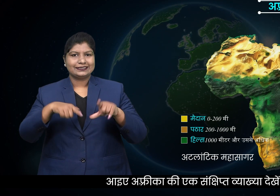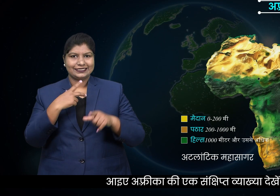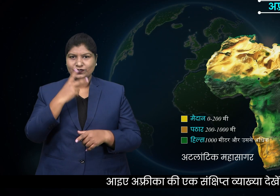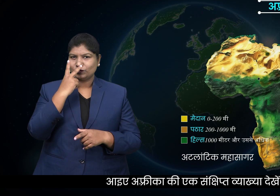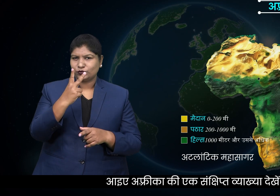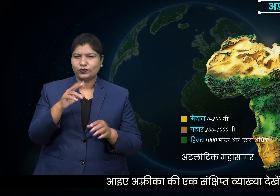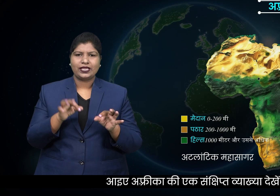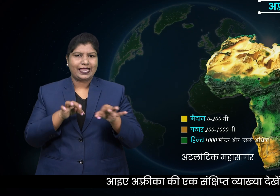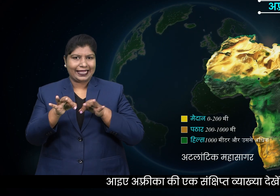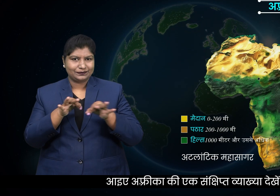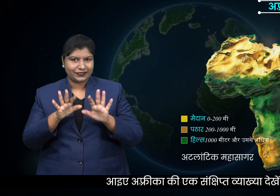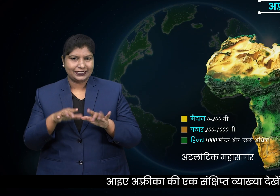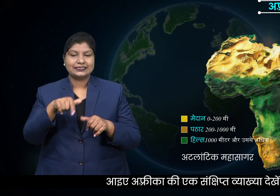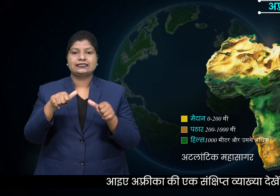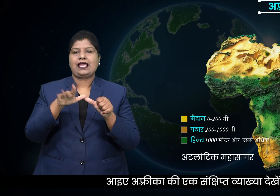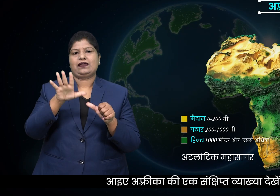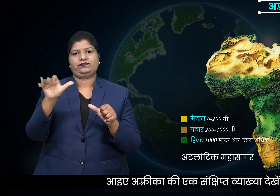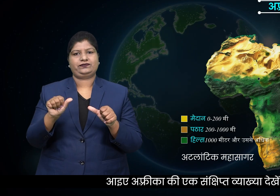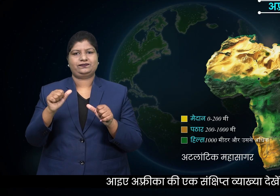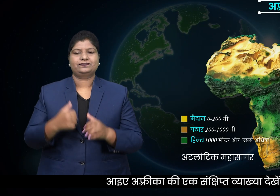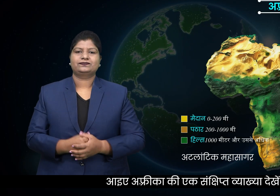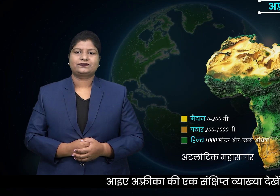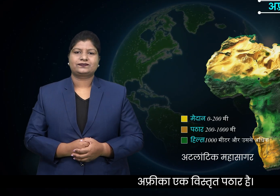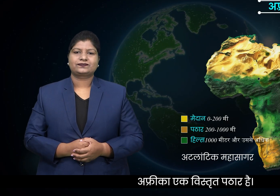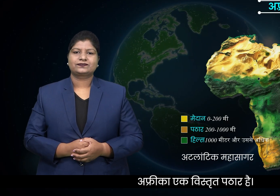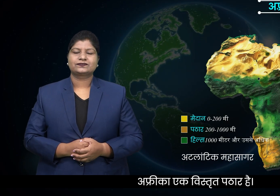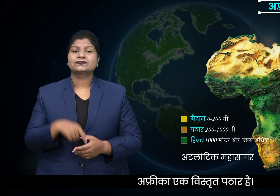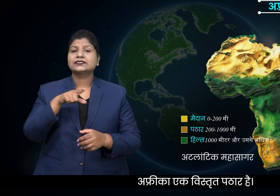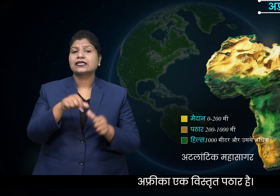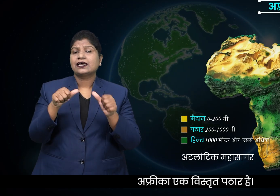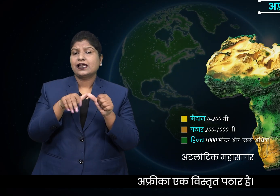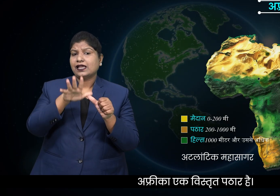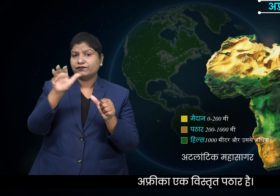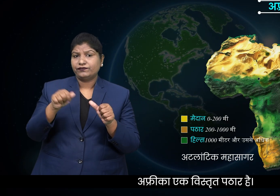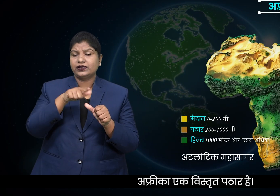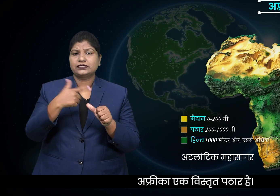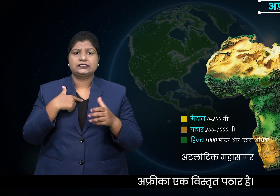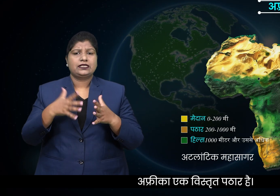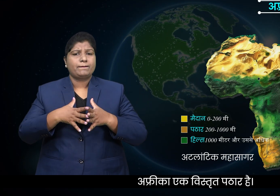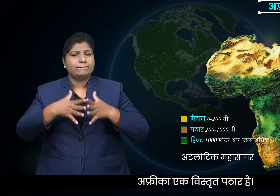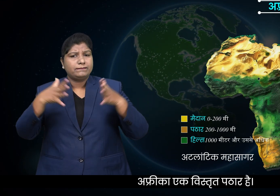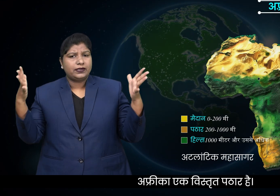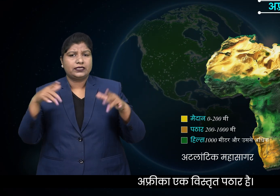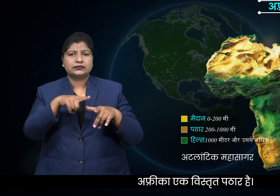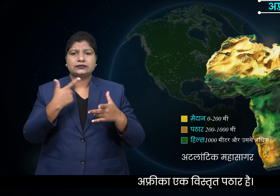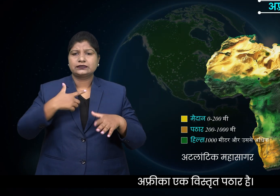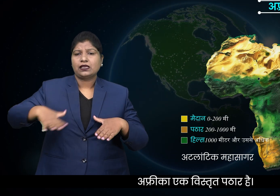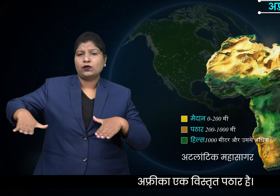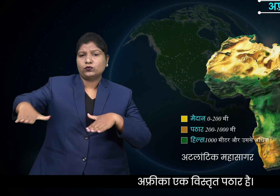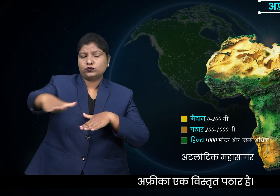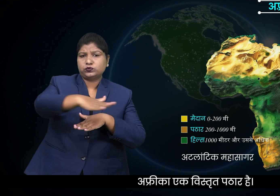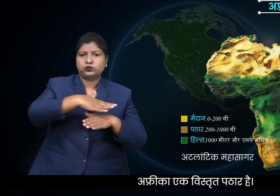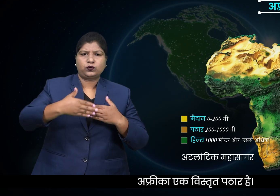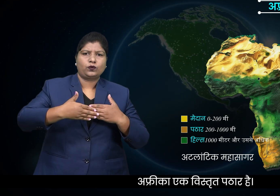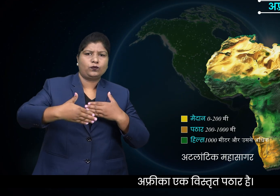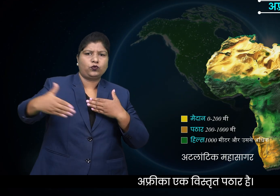आइए अफ्रीका की एक संक्षिप्त व्याख्या देखें। अफ्रीका एक विस्तृत पठार है।